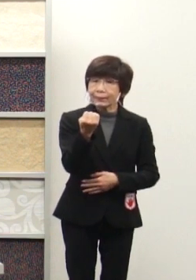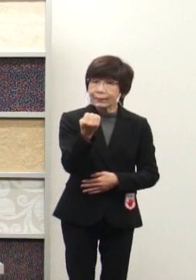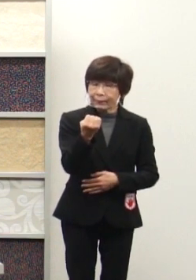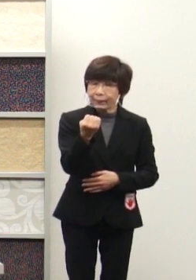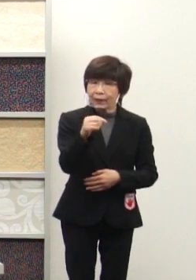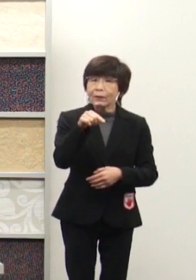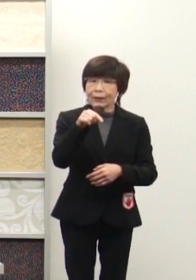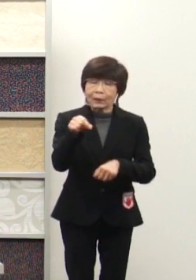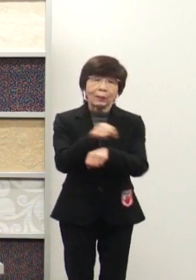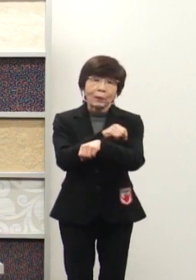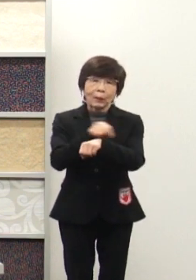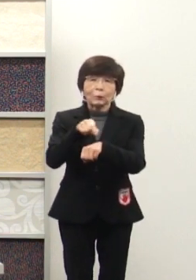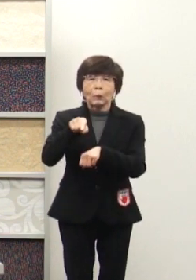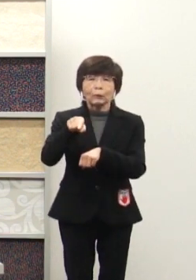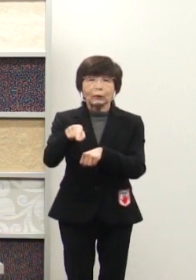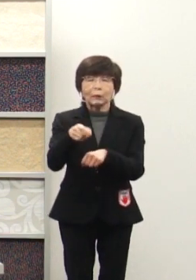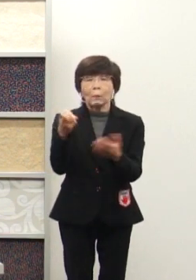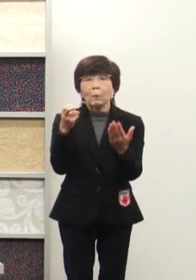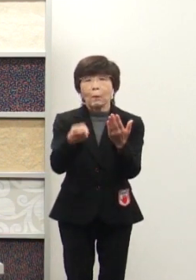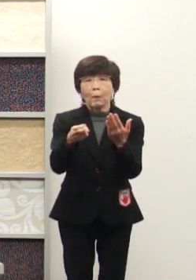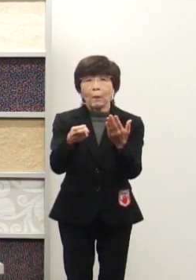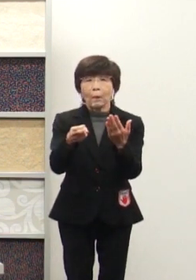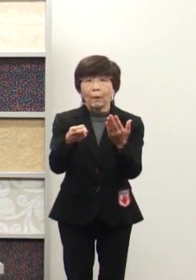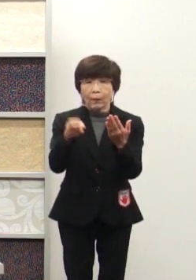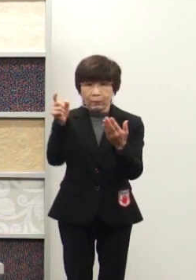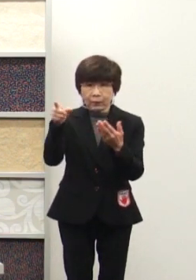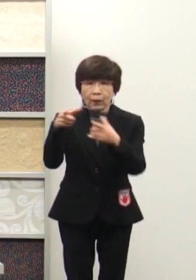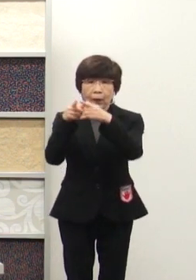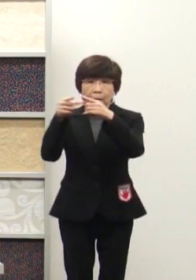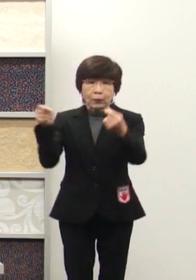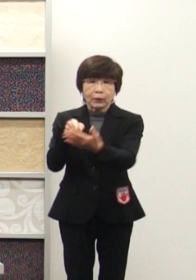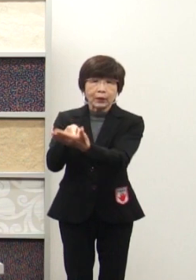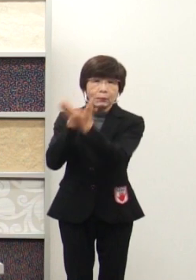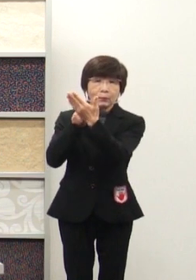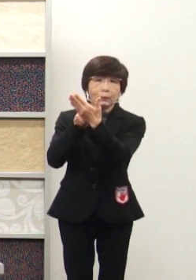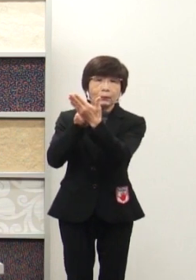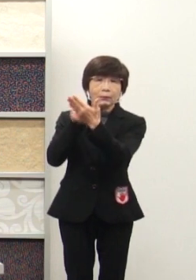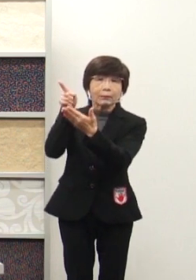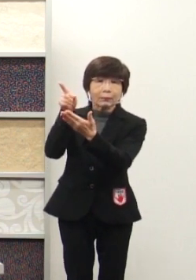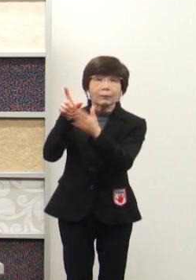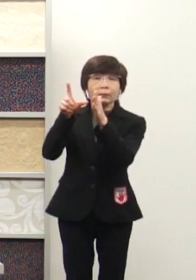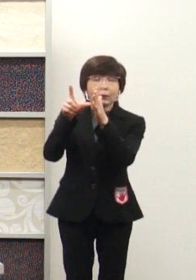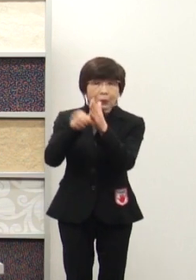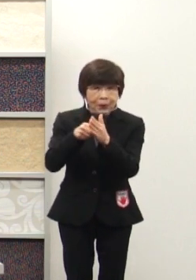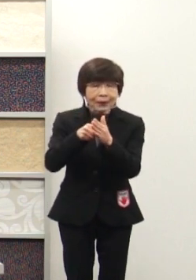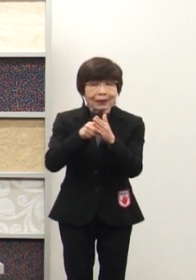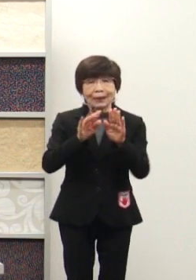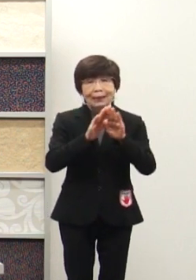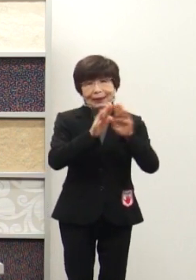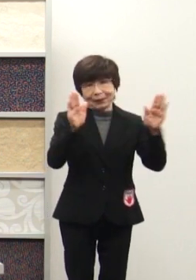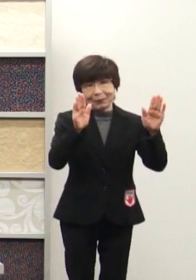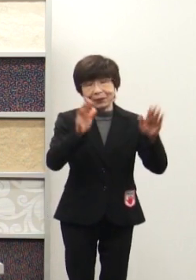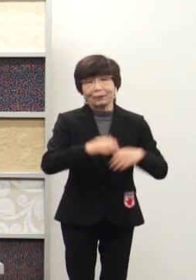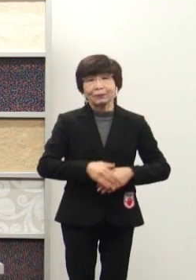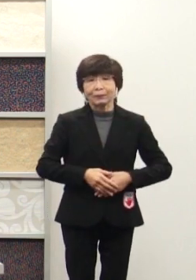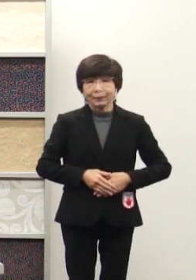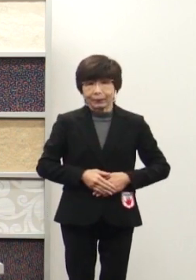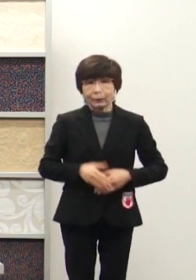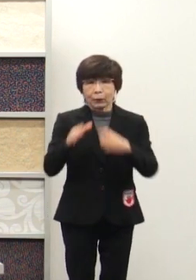特措法に基づく協力要請を防災員として行います。この協力要